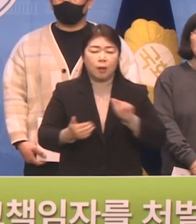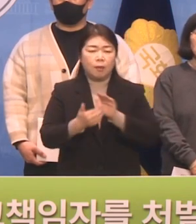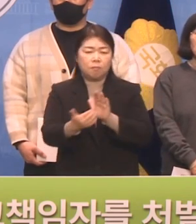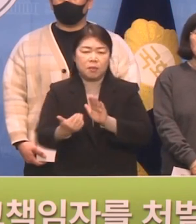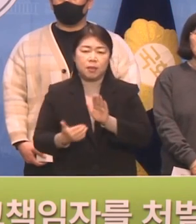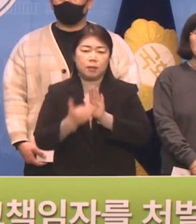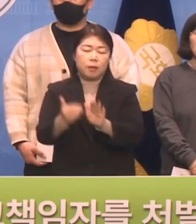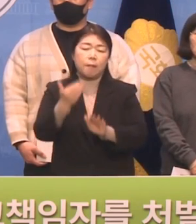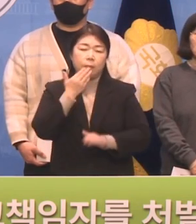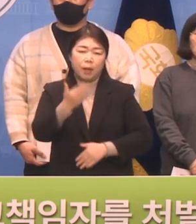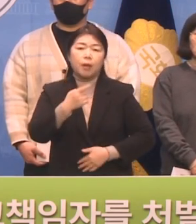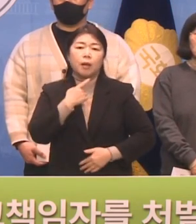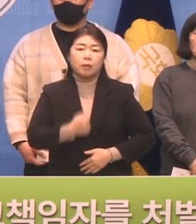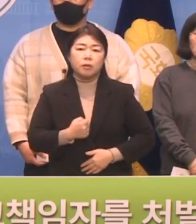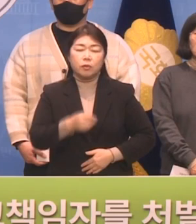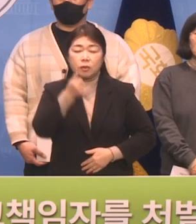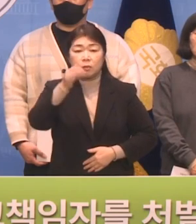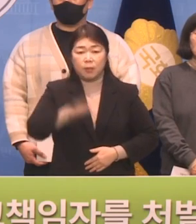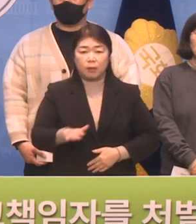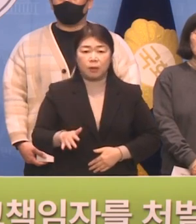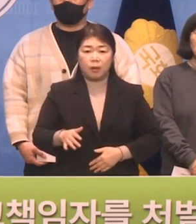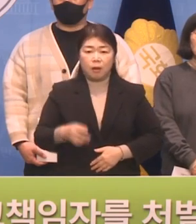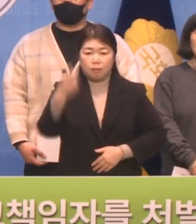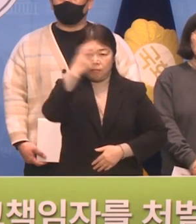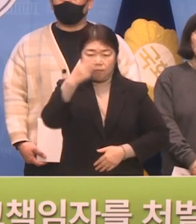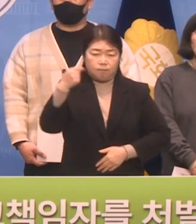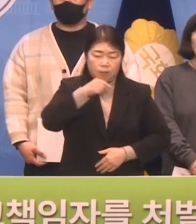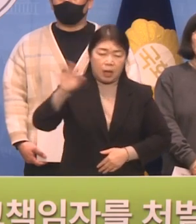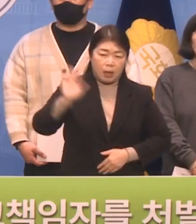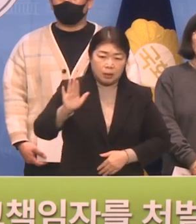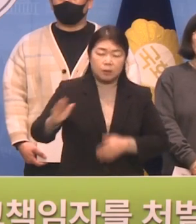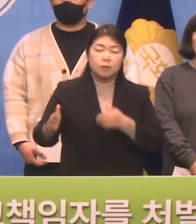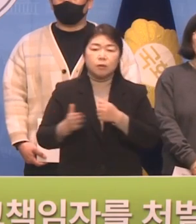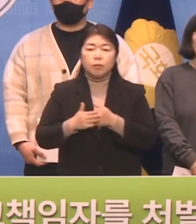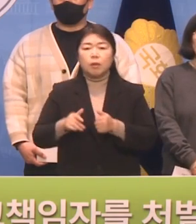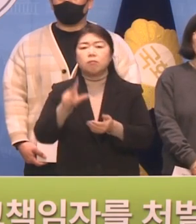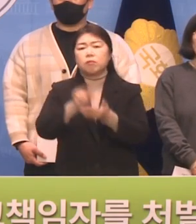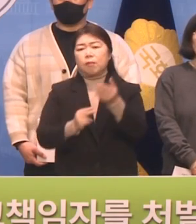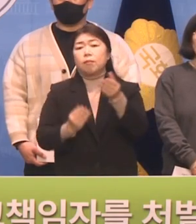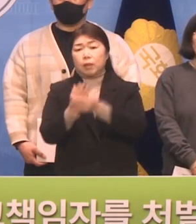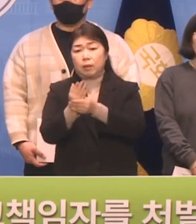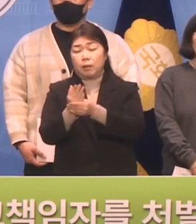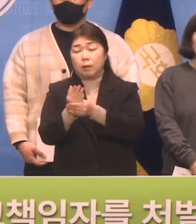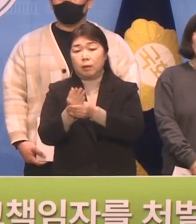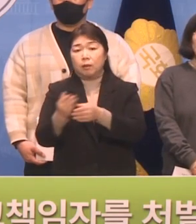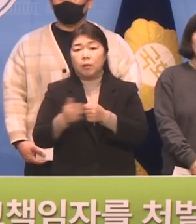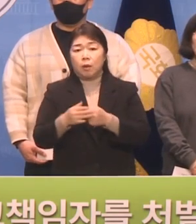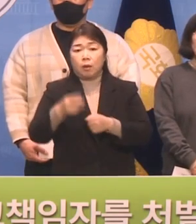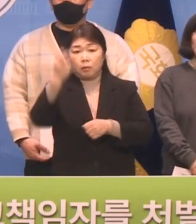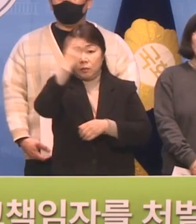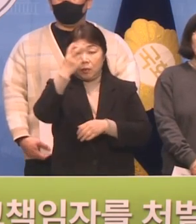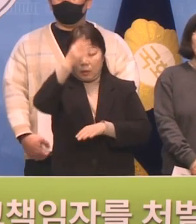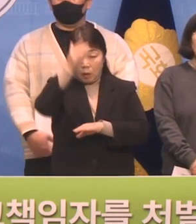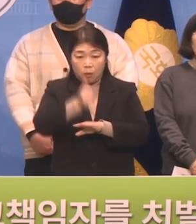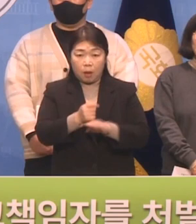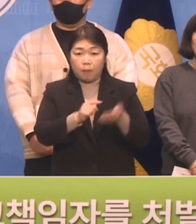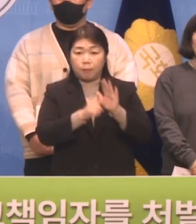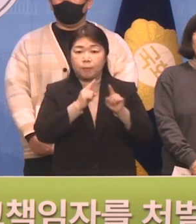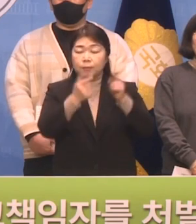기회가 무산된 사회적 참사였다는 점을 확인하였습니다. 조사에서 확인한 주요 내용을